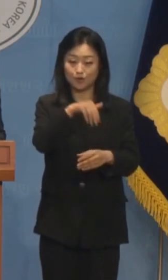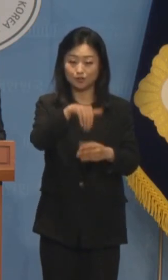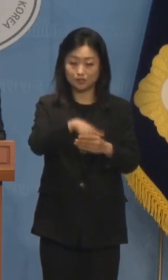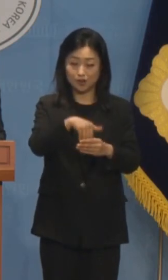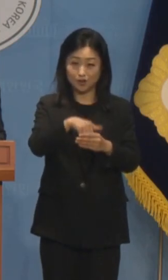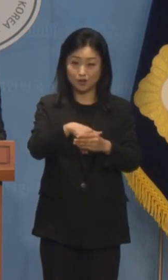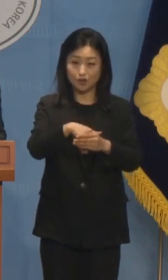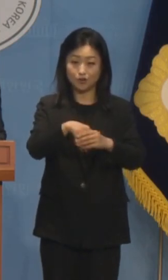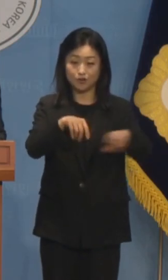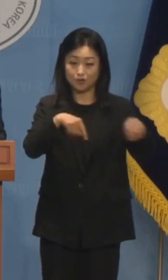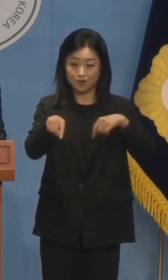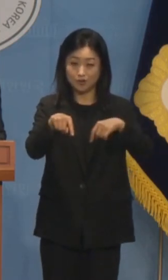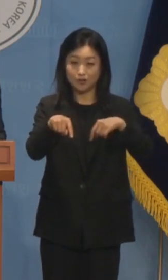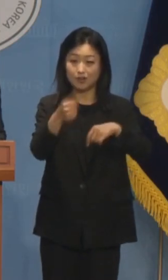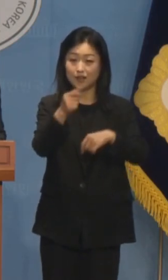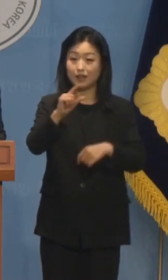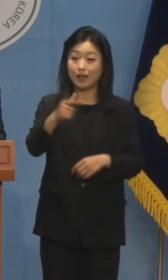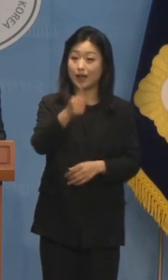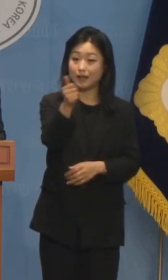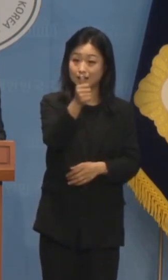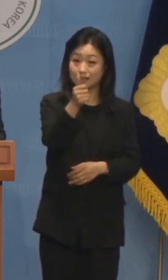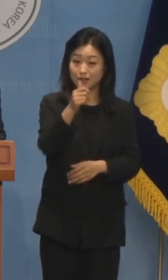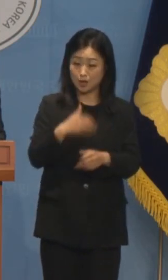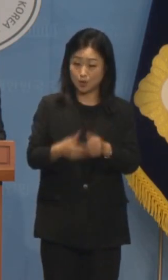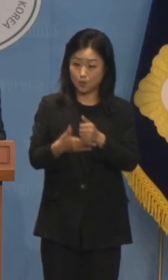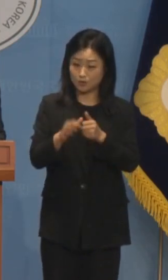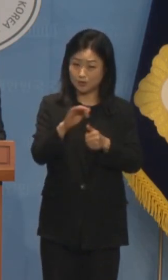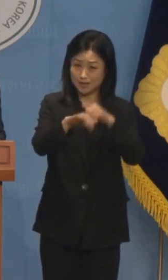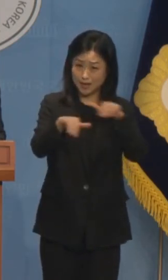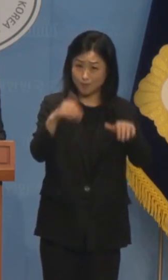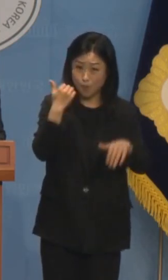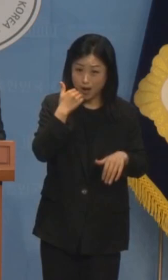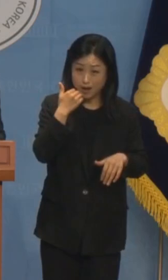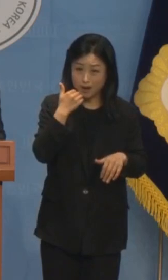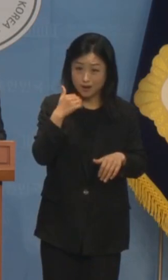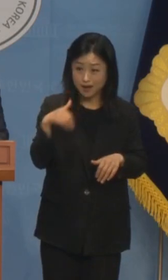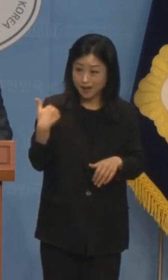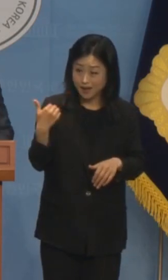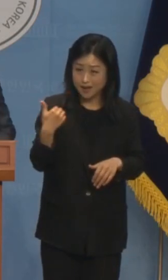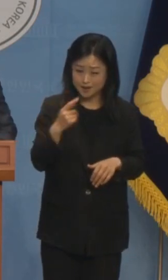한 대표가 공천 개입을 몰랐다는 것도 말이 안 됩니다.